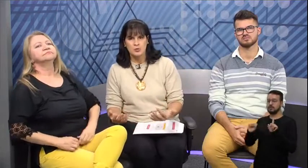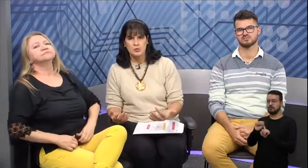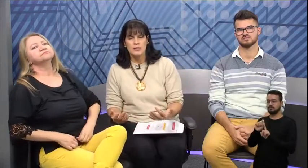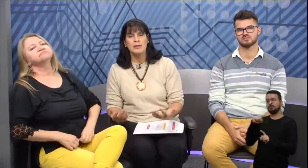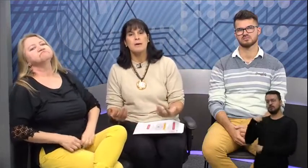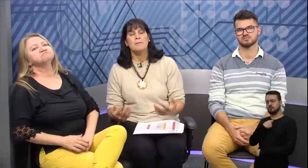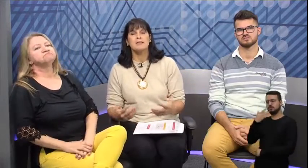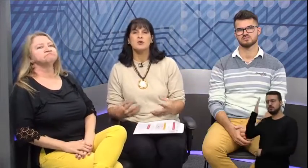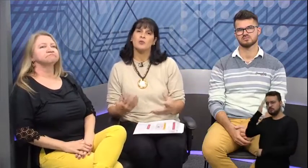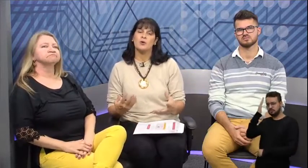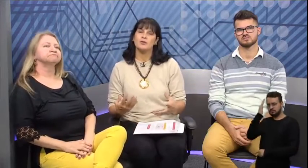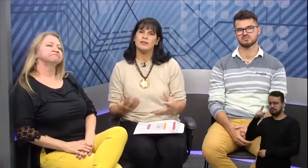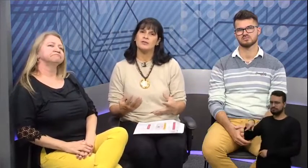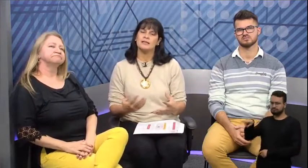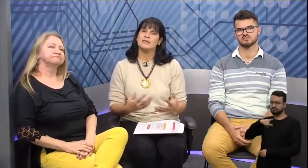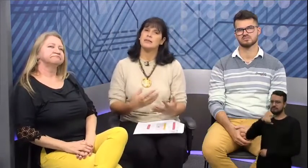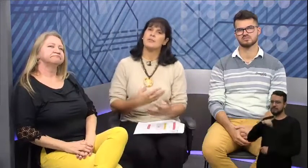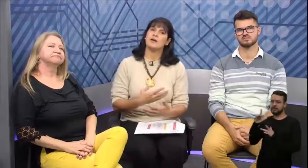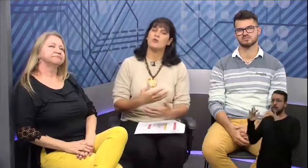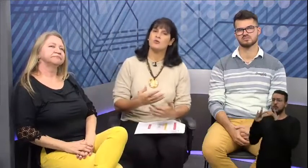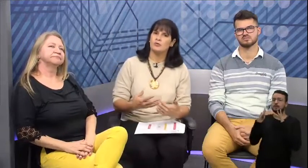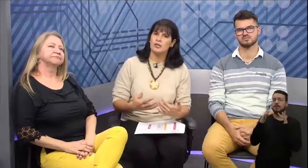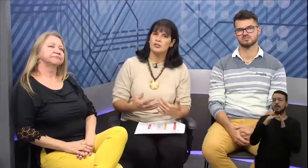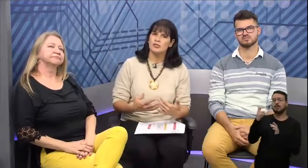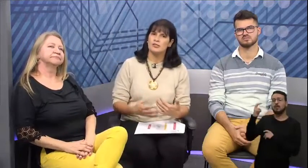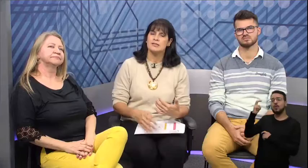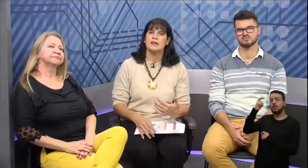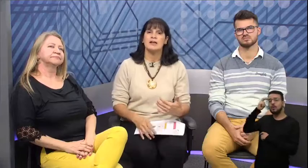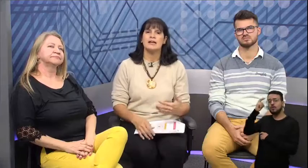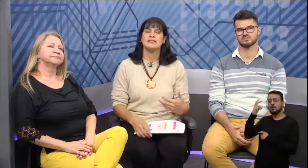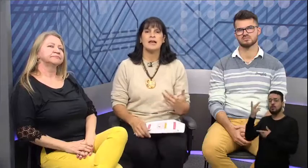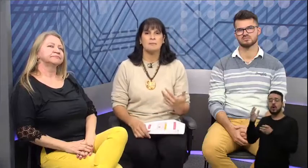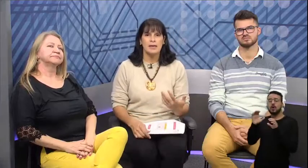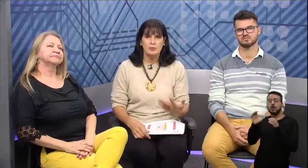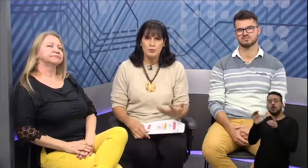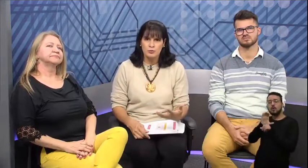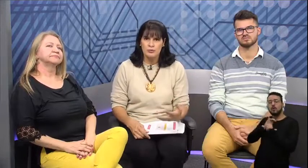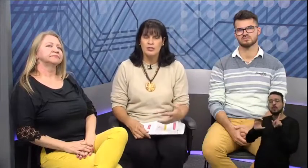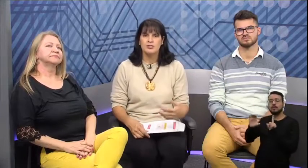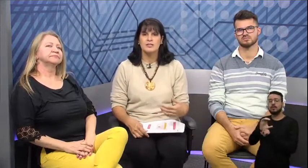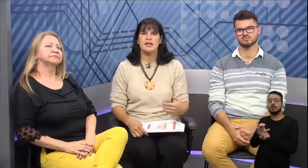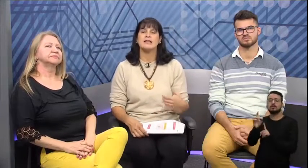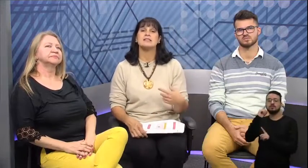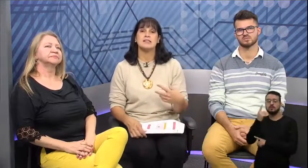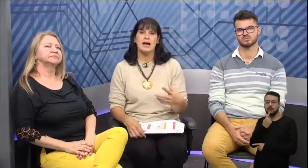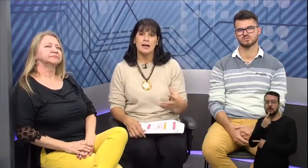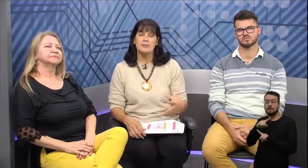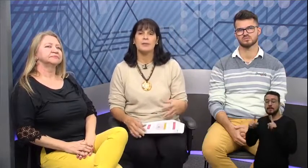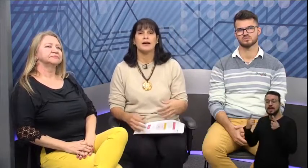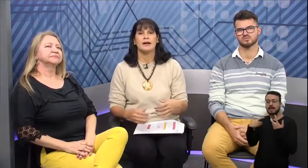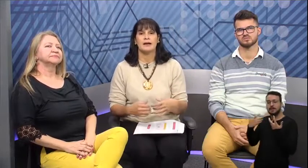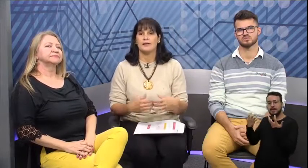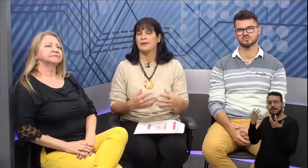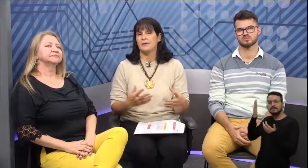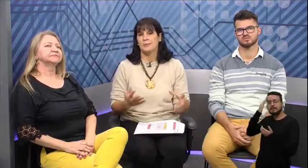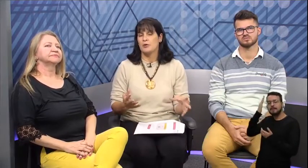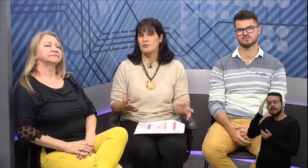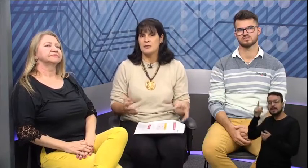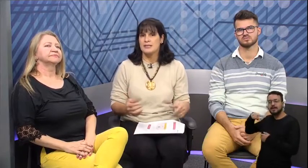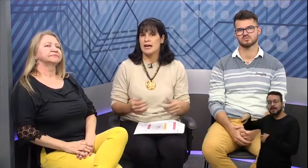surda, mas e como é o contato deles também com ouvintes? Eles têm amigos ouvintes, eles saem para conversar ou para